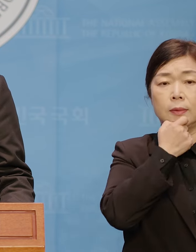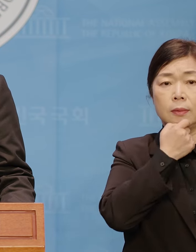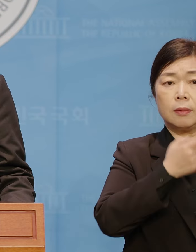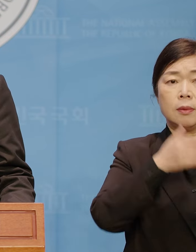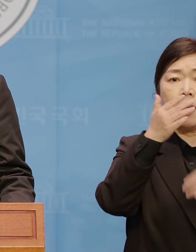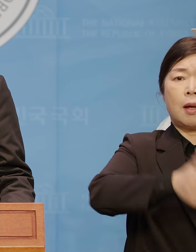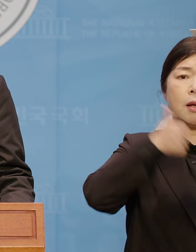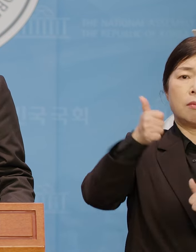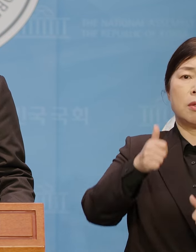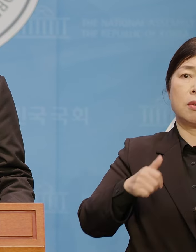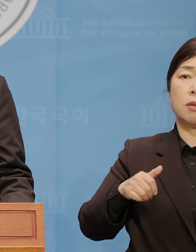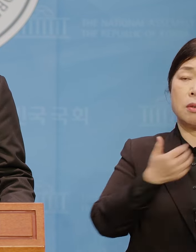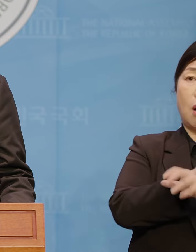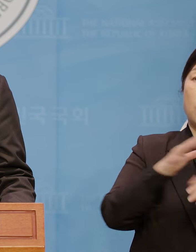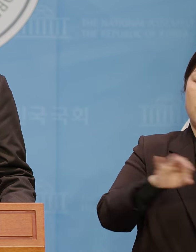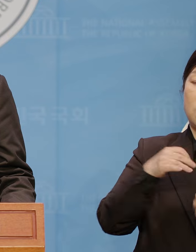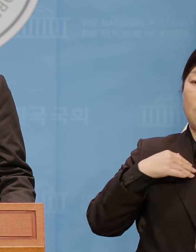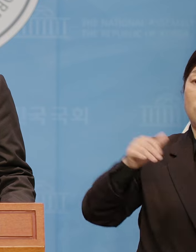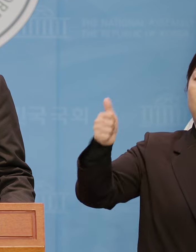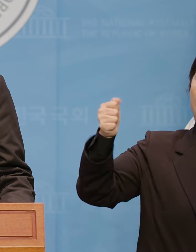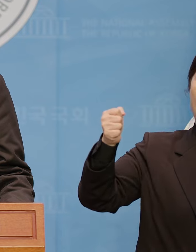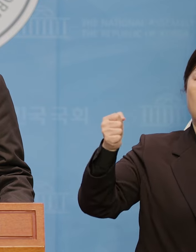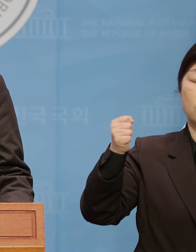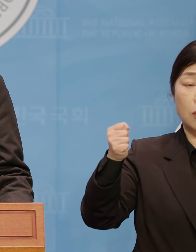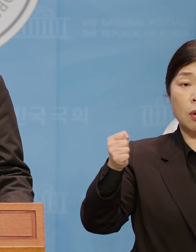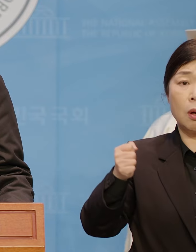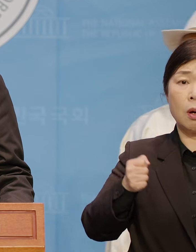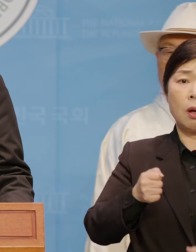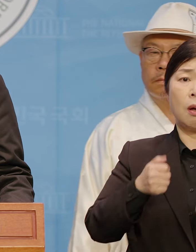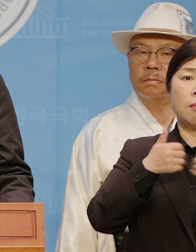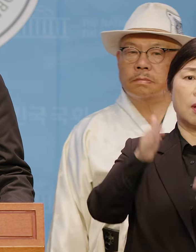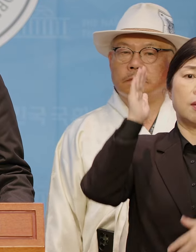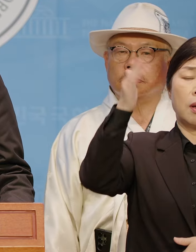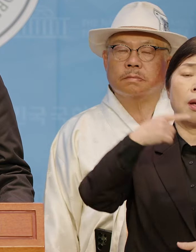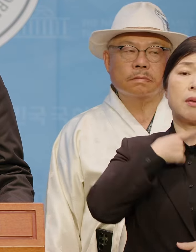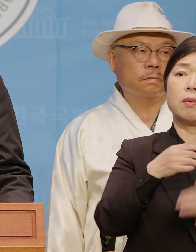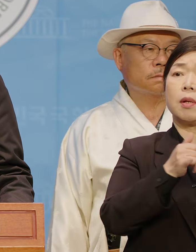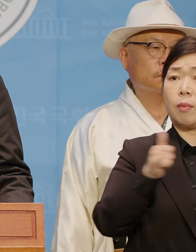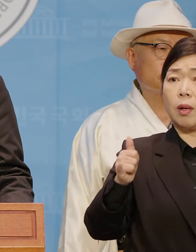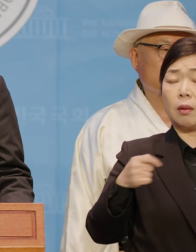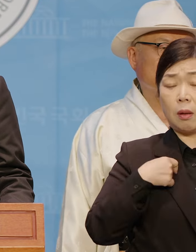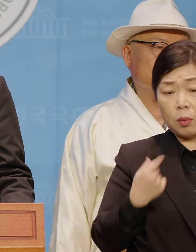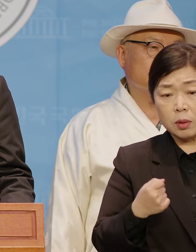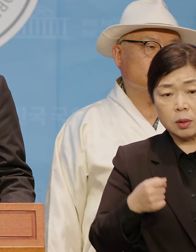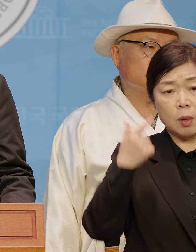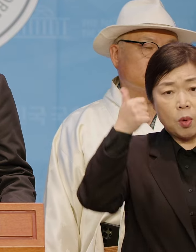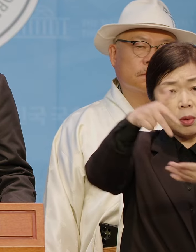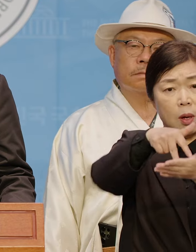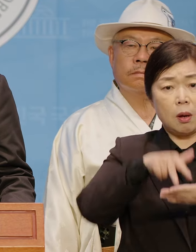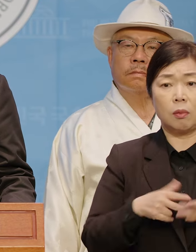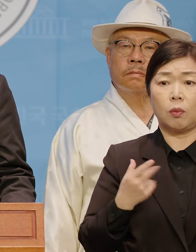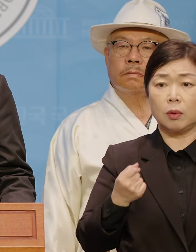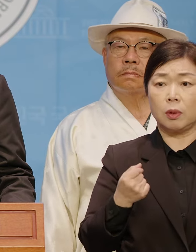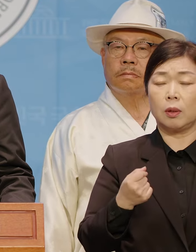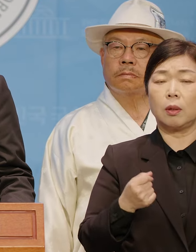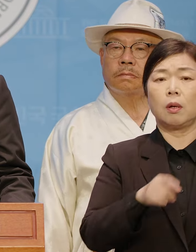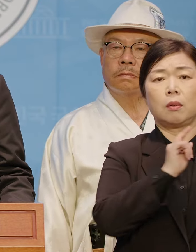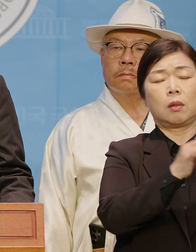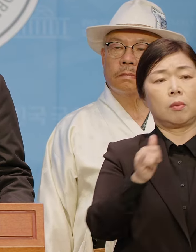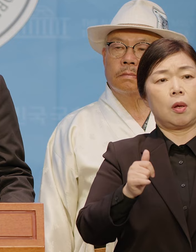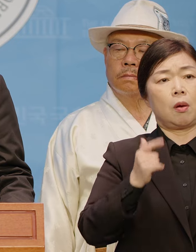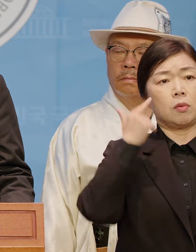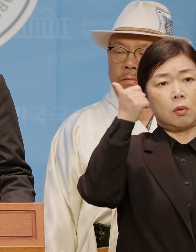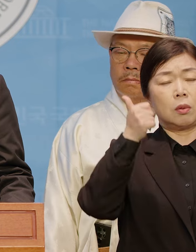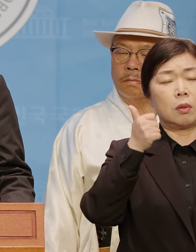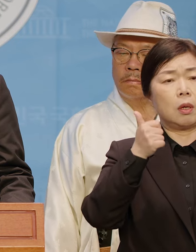담기습니다까 나한테 죽는다고 공연하게 말하고 다니는 자에게 저역시 목사로서이 사람을